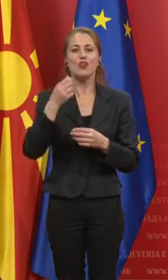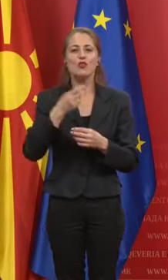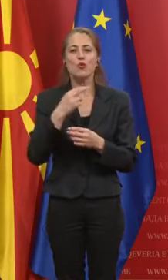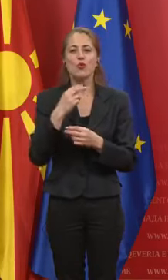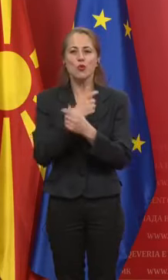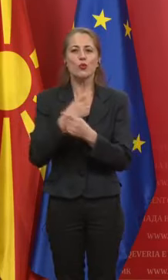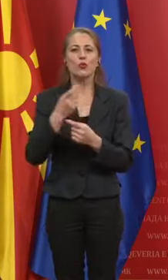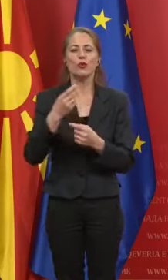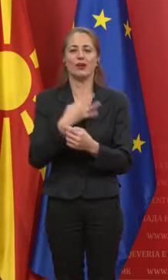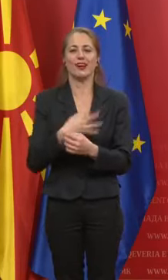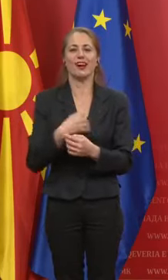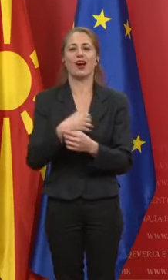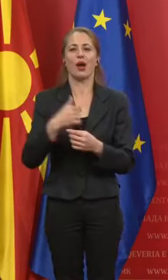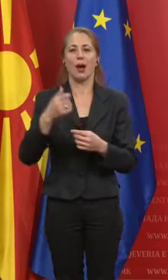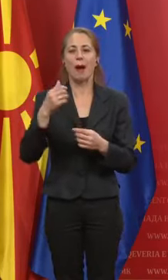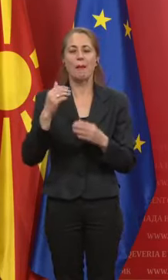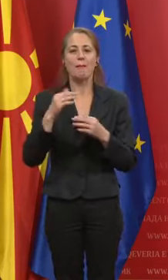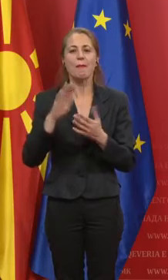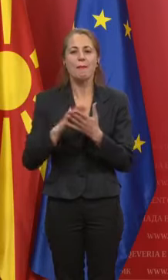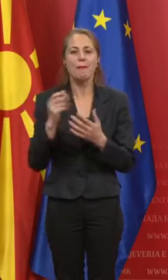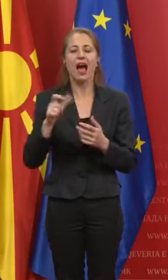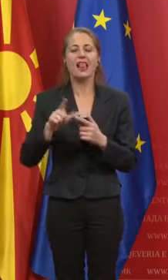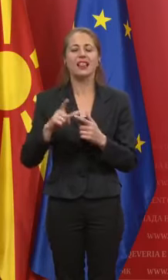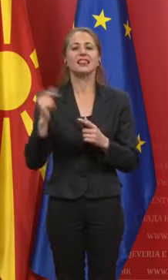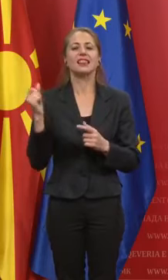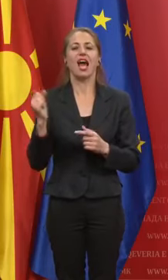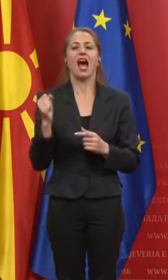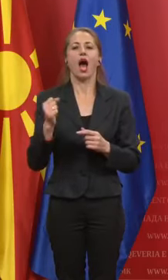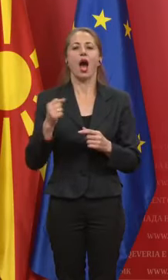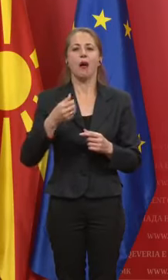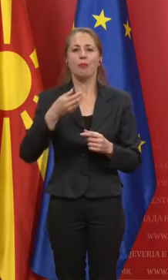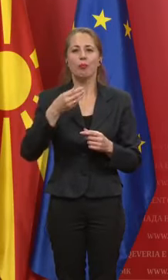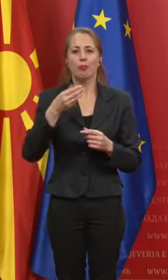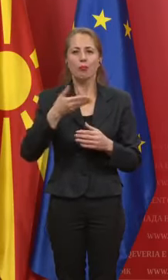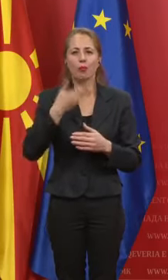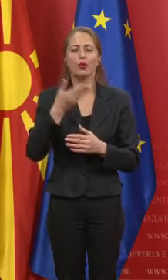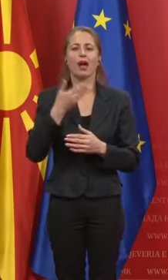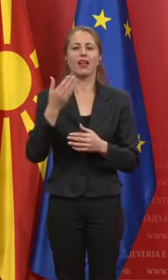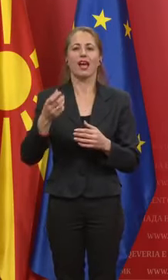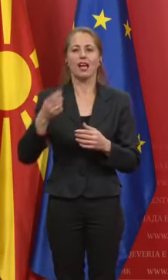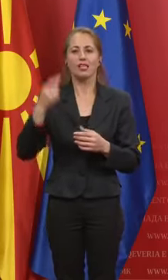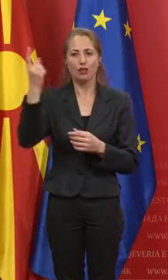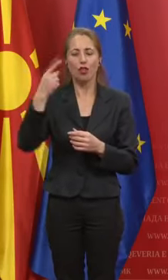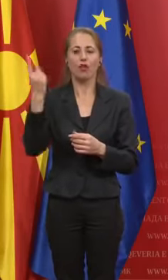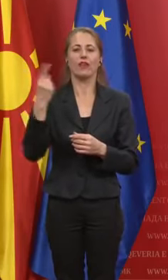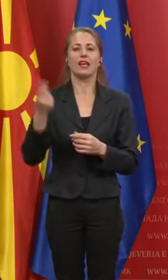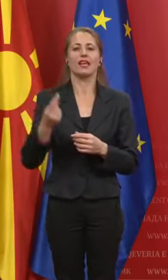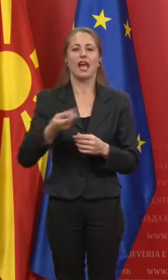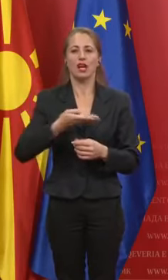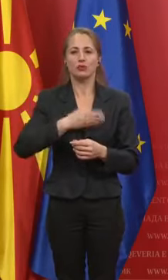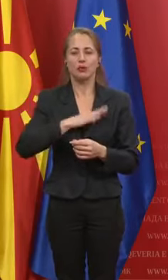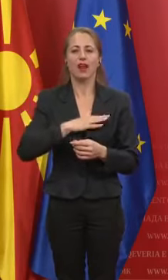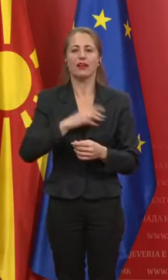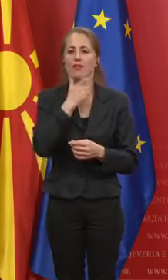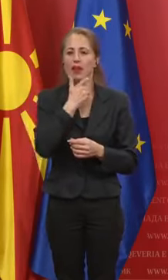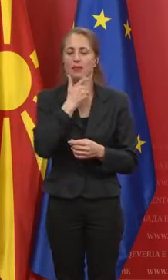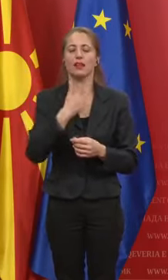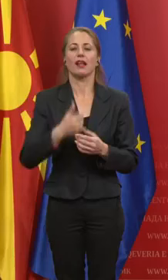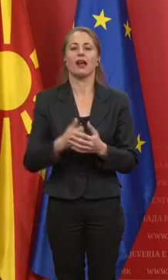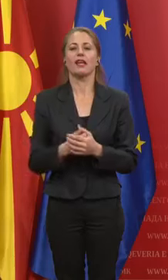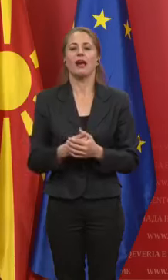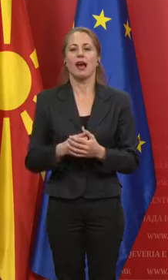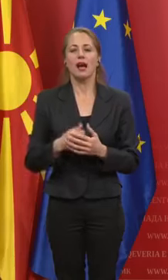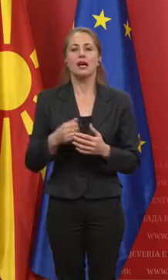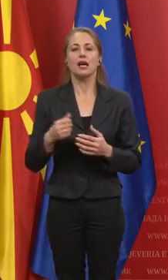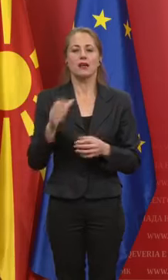Унгарија, Ирска, Луксембург, Малта, Холандија, Норвешка, Португалија, Романија, Словачка, Словенија, Шпанија и Велика Британија,